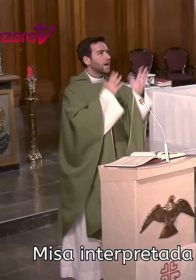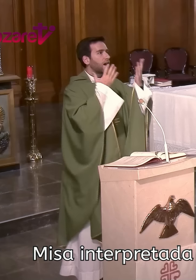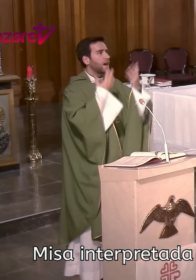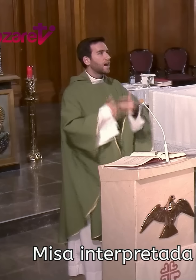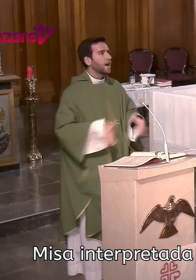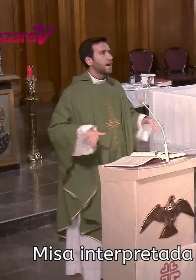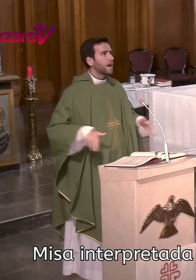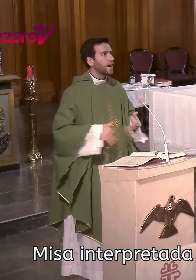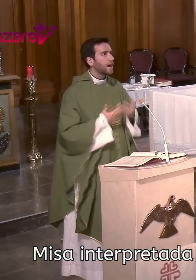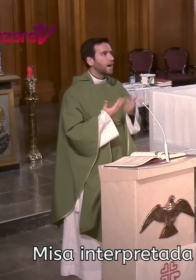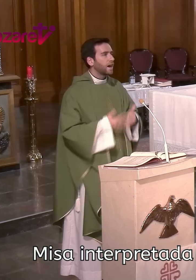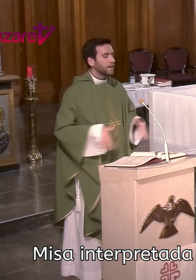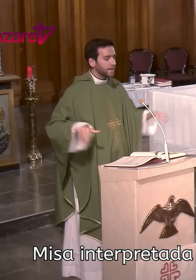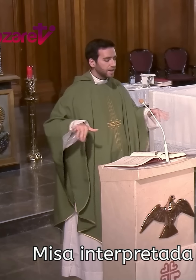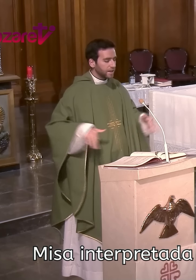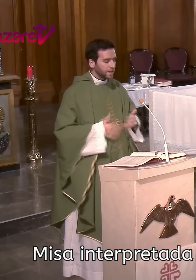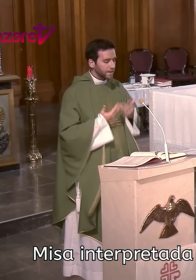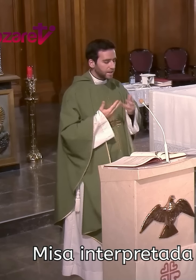Aleluya,